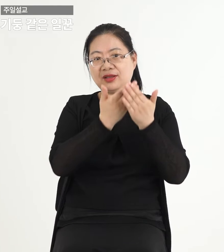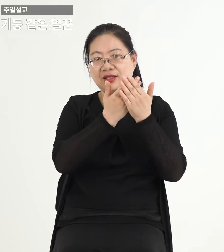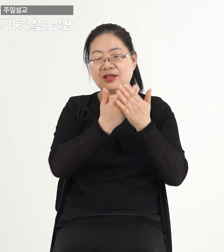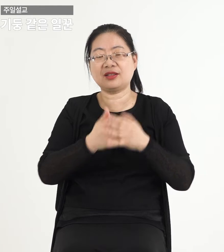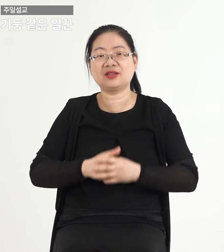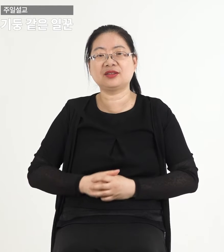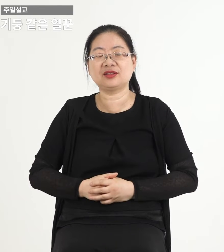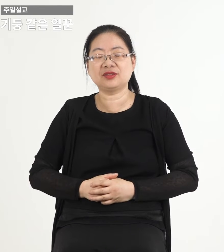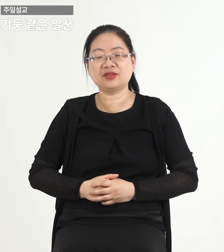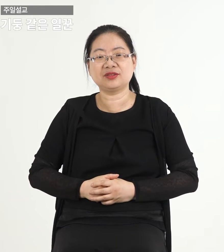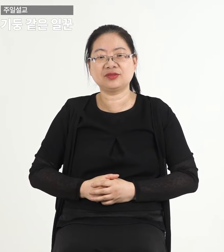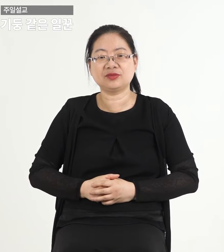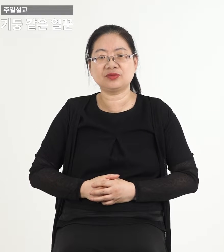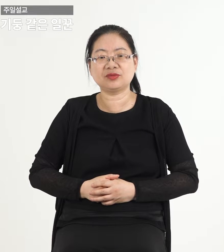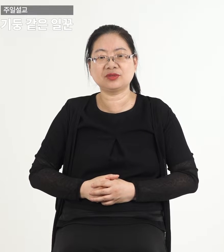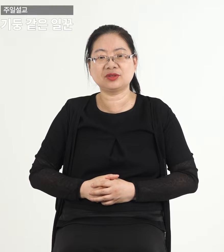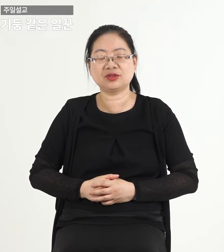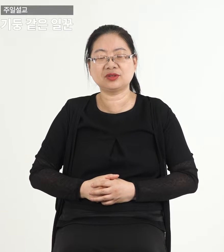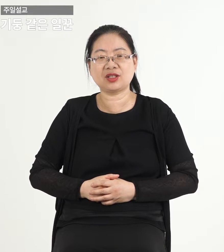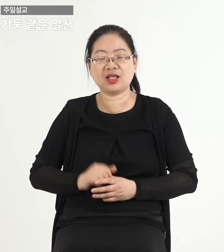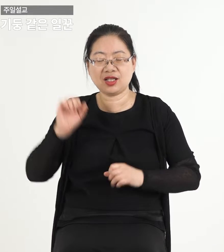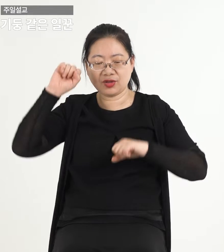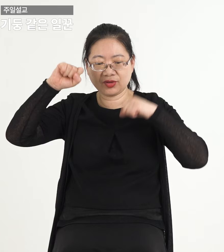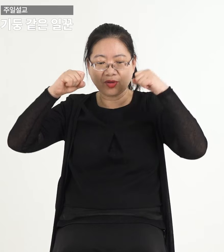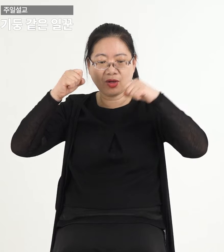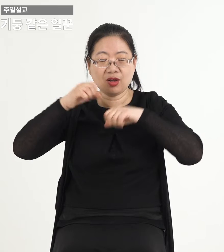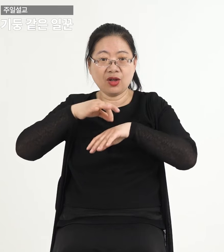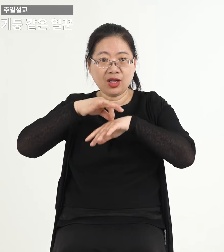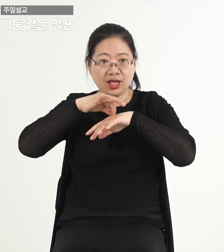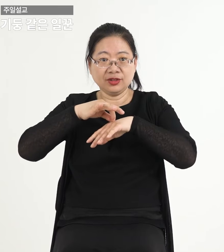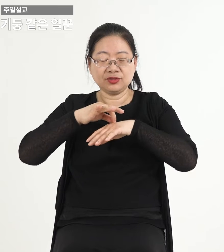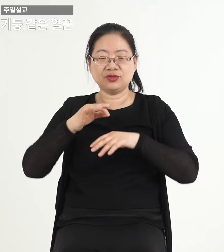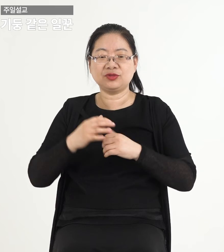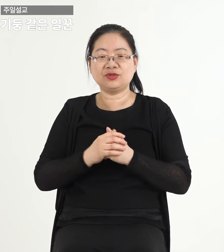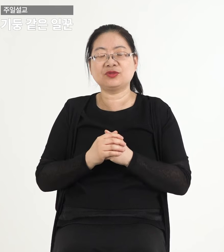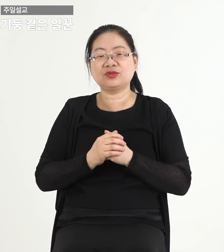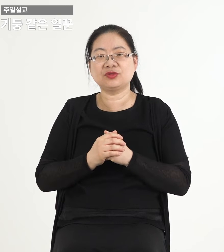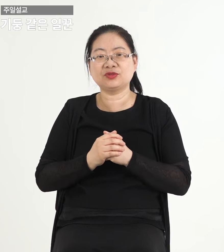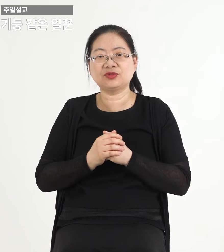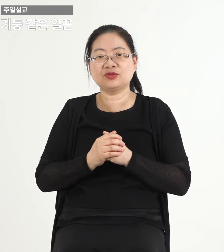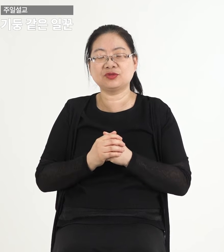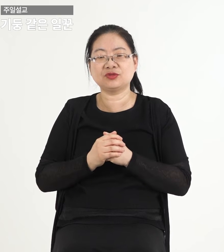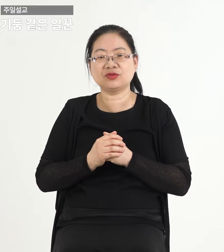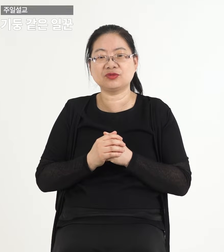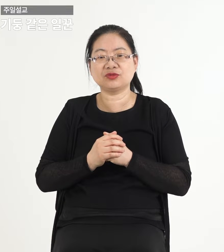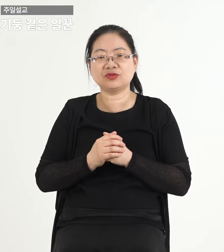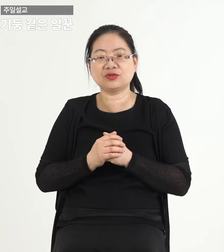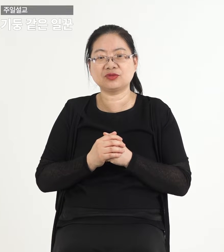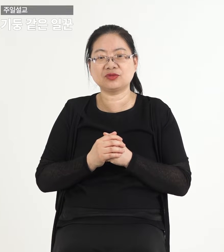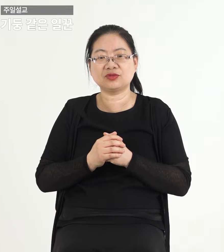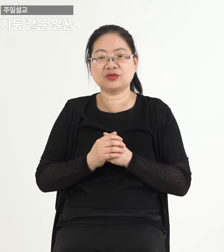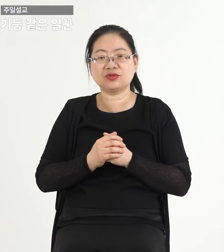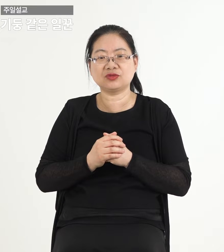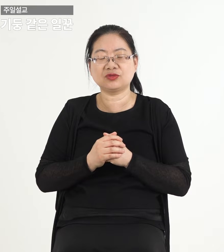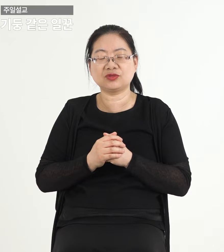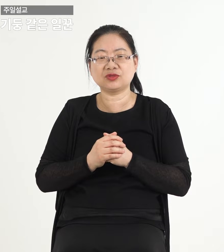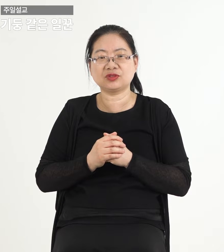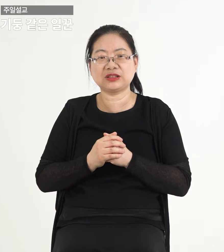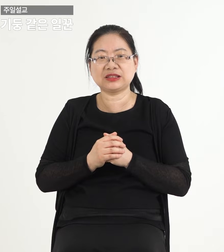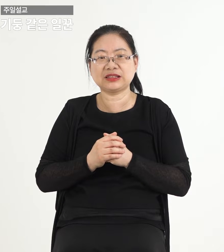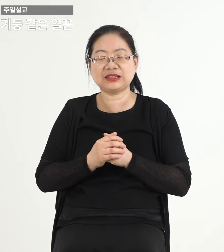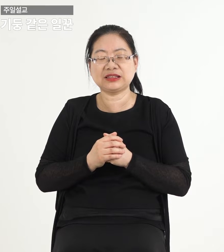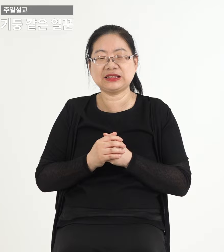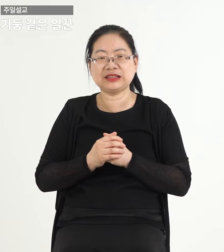있어서 가죽업 산업이 함께 발달이 되어 있습니다. 그리고 당연히